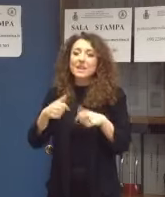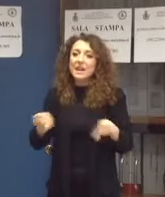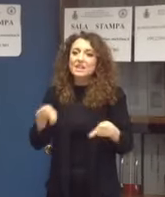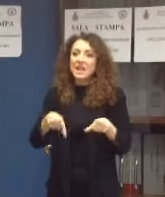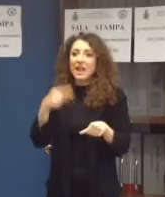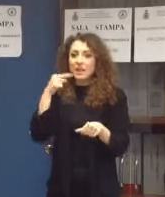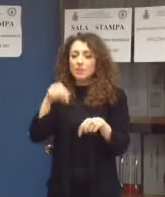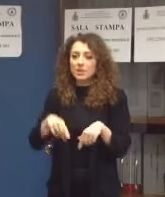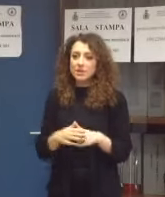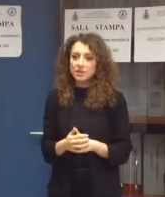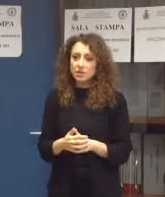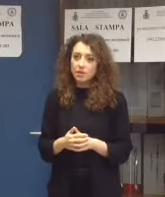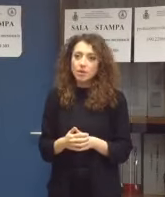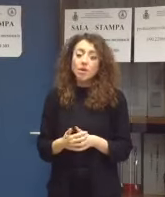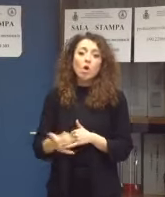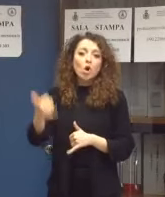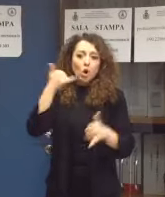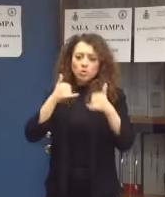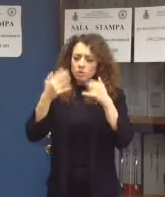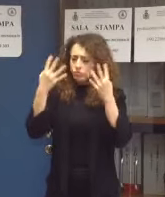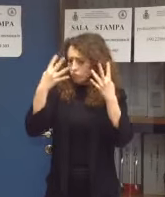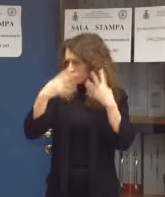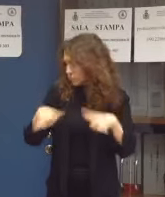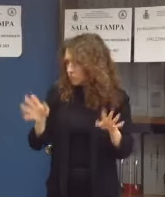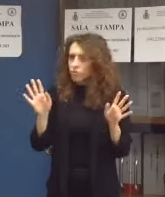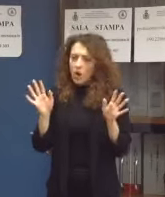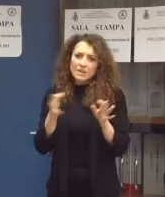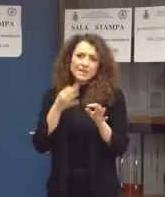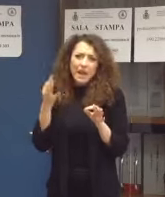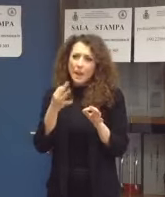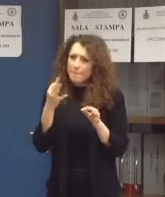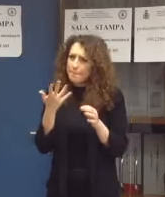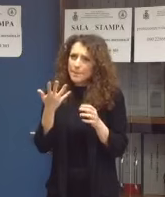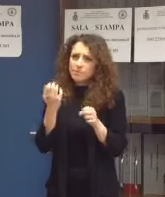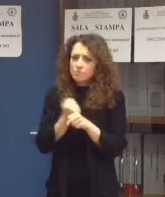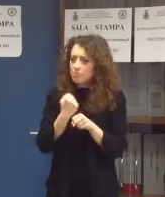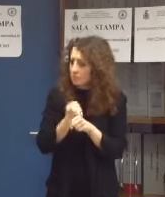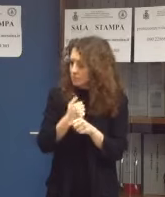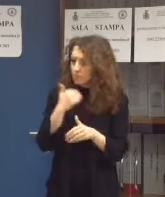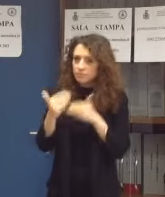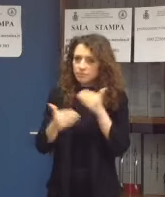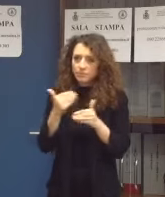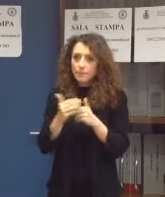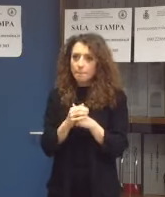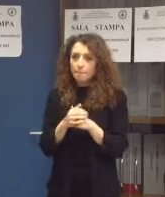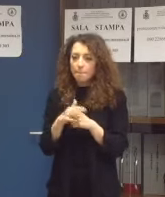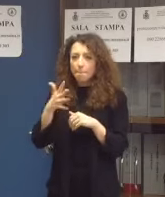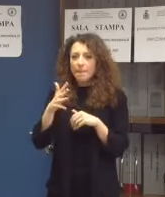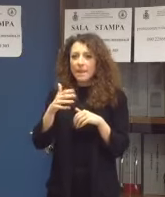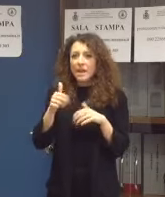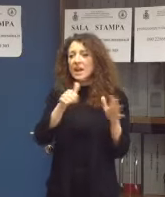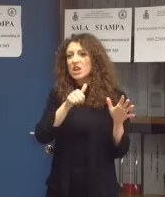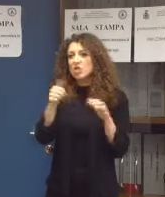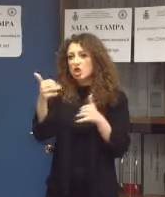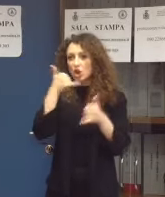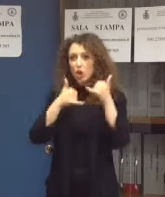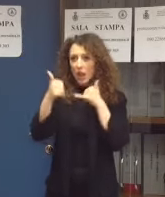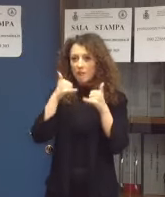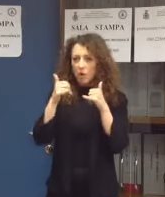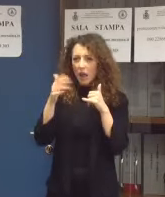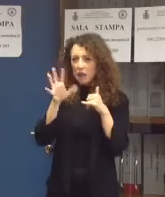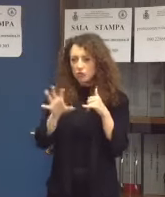sempre funzionato, è stato sempre molto, molto operativo. Infatti abbiamo avuto circa 600 telefonate a